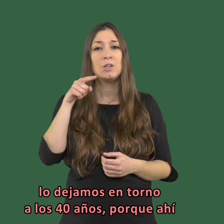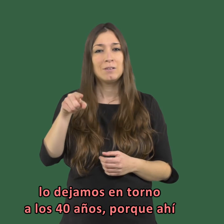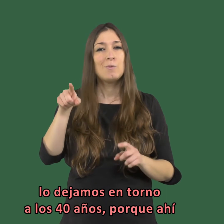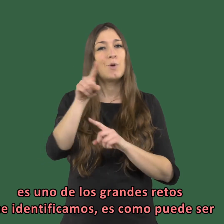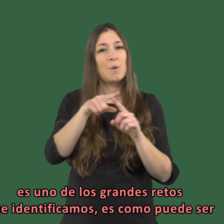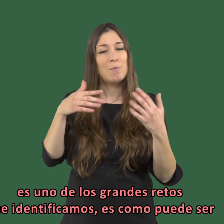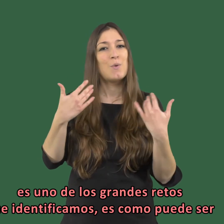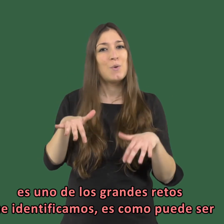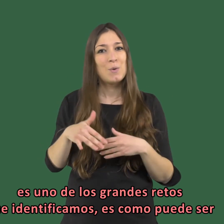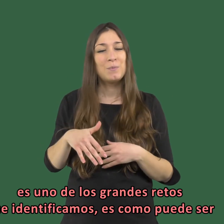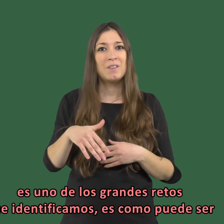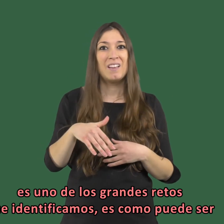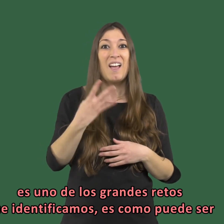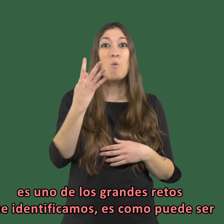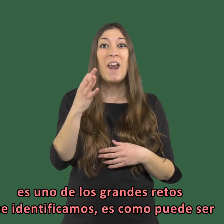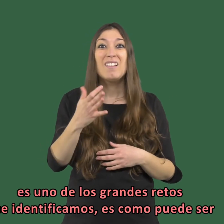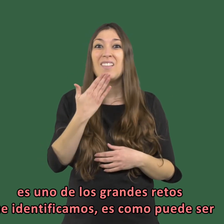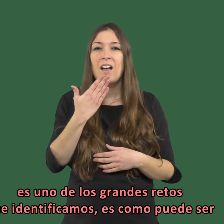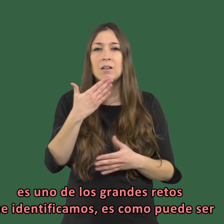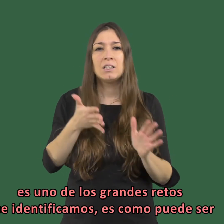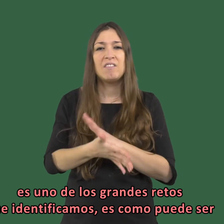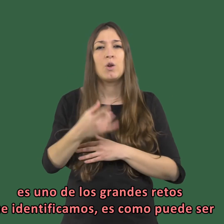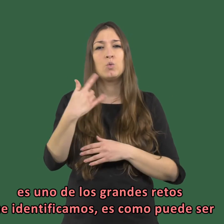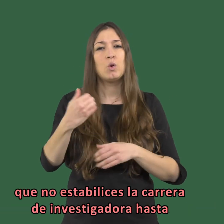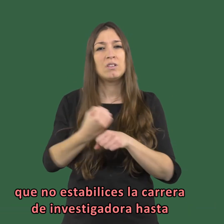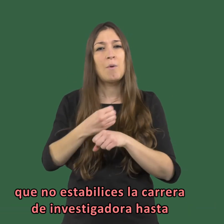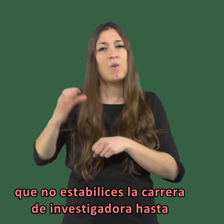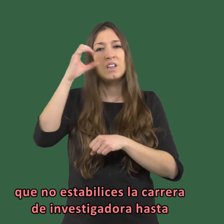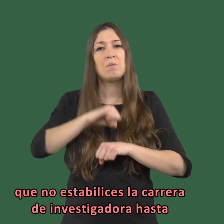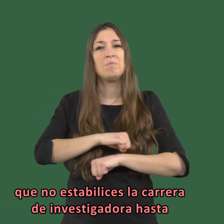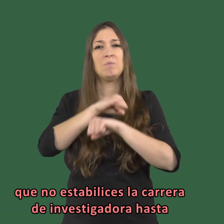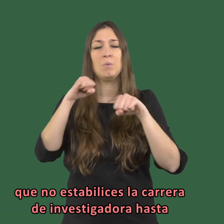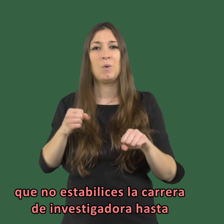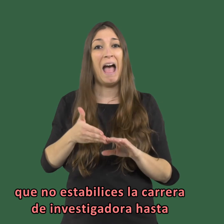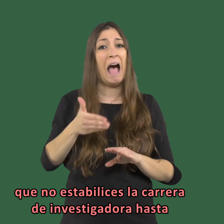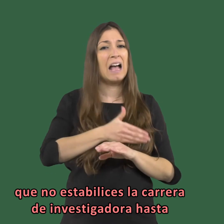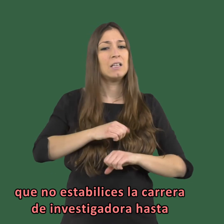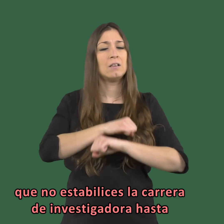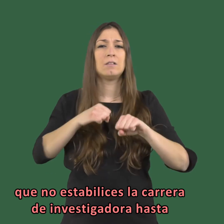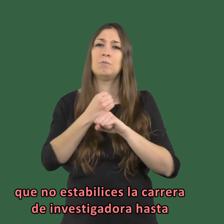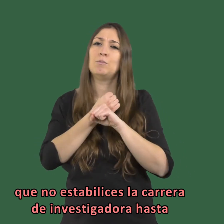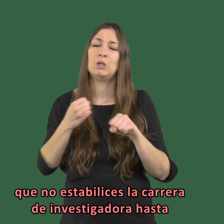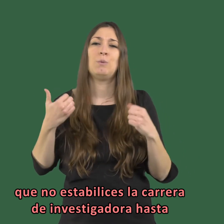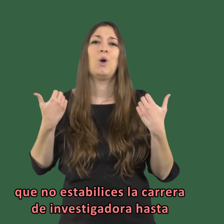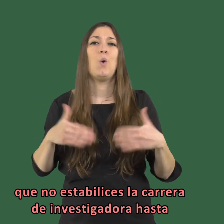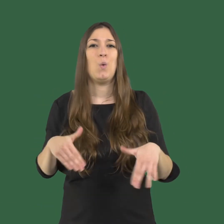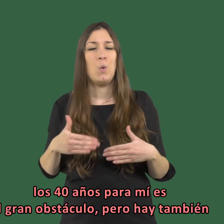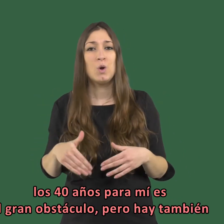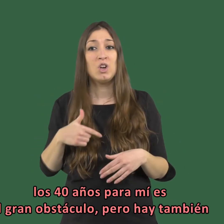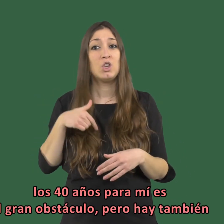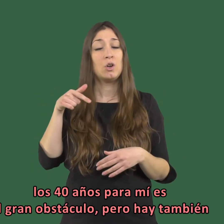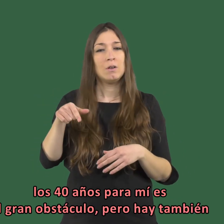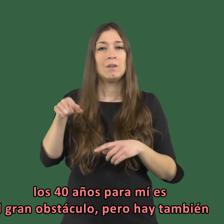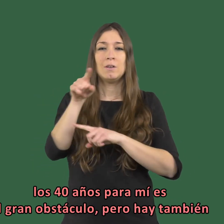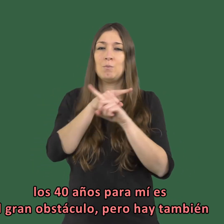ahí es uno de los grandes retos que identificamos, es cómo puede ser que no estabilices la carrera, ¿no? Investigadora hasta los 40 años,